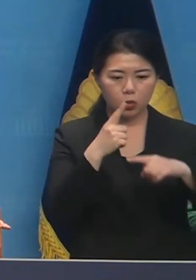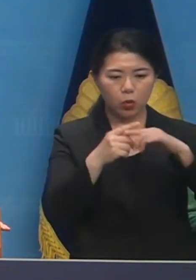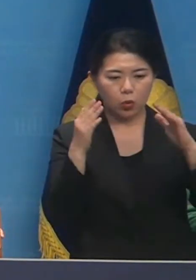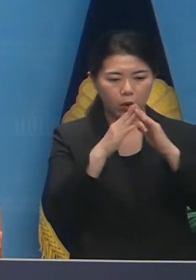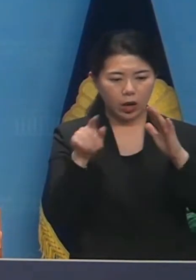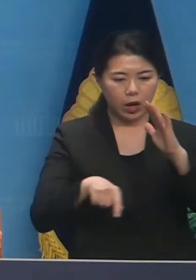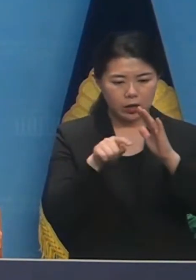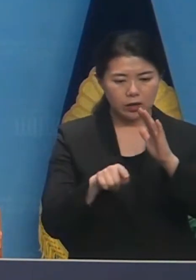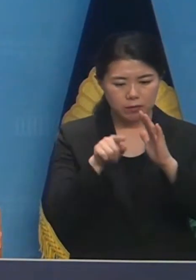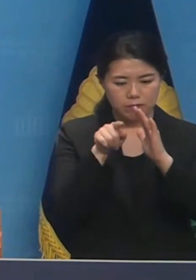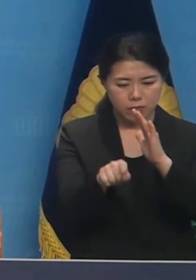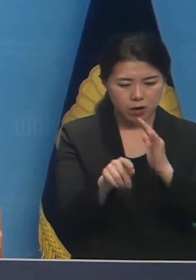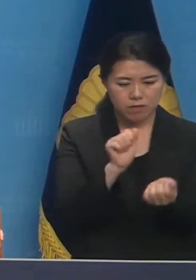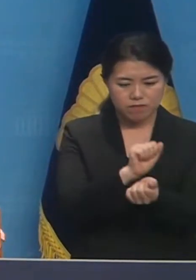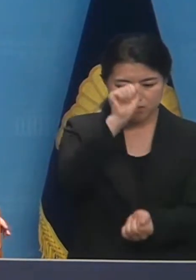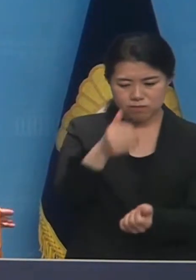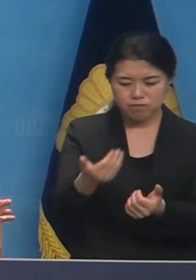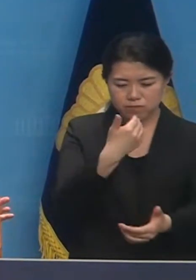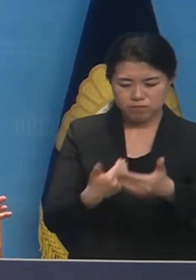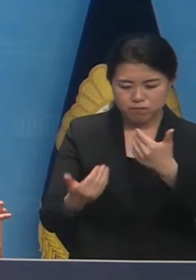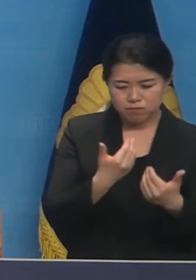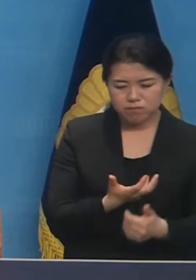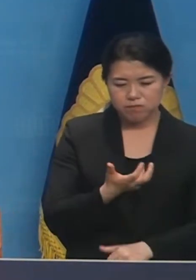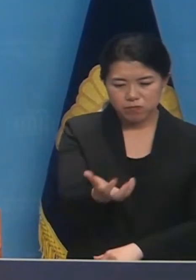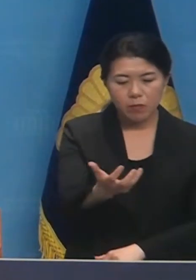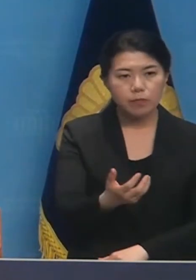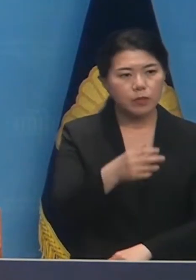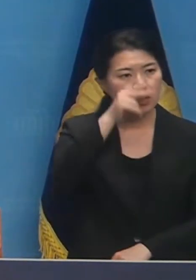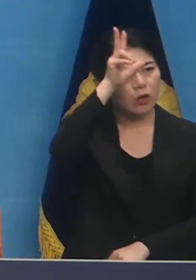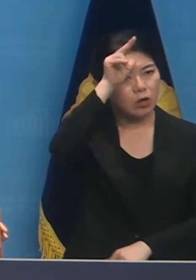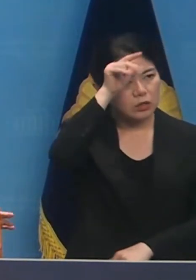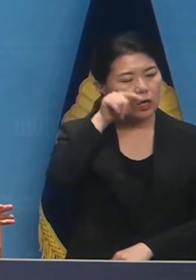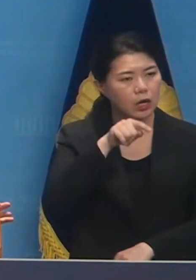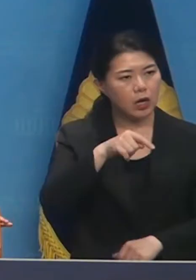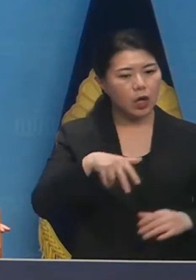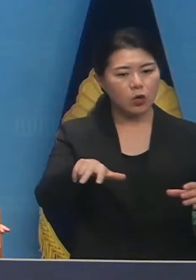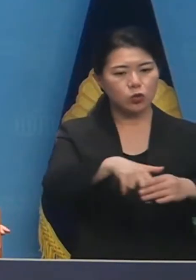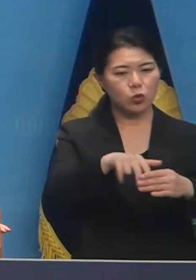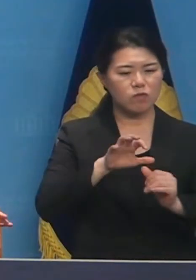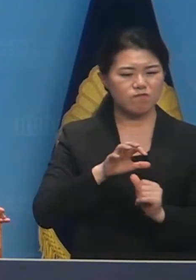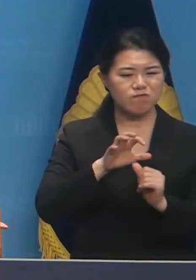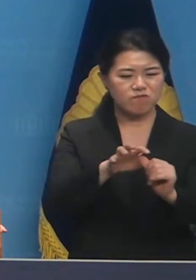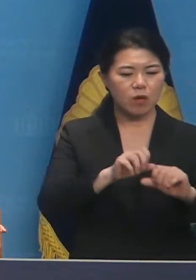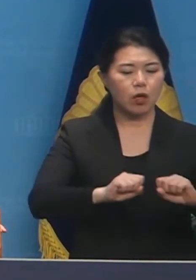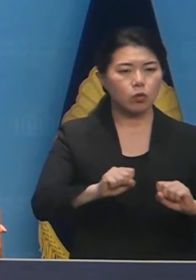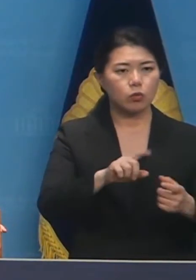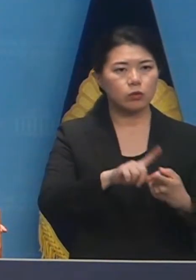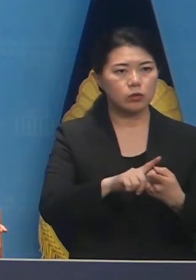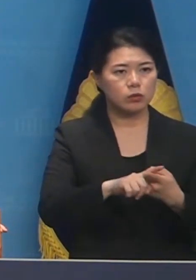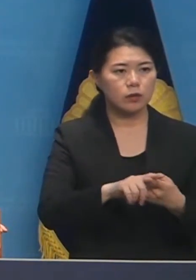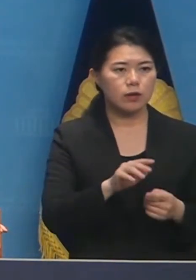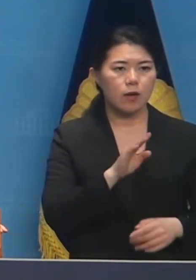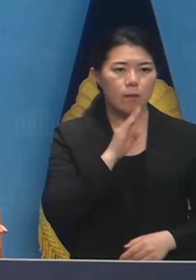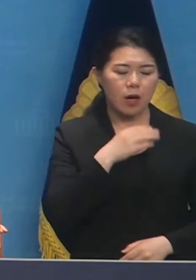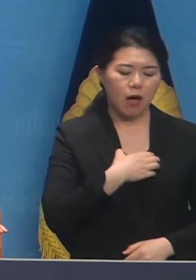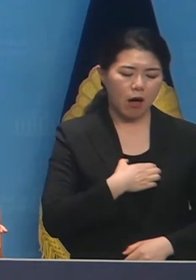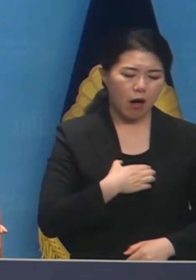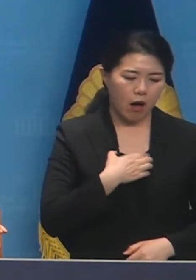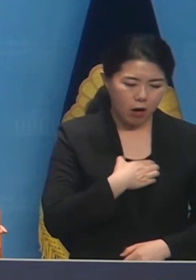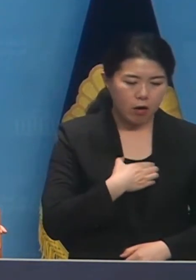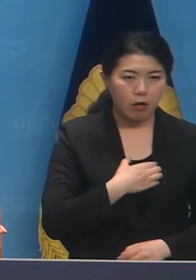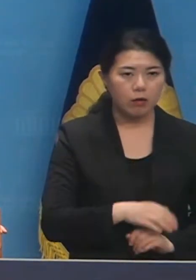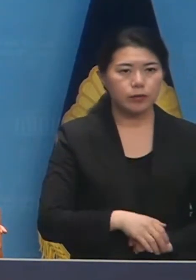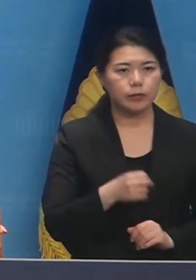담임 목사실까지 압수수색한 경찰의 종교 탄압적 행위에 대해 깊은